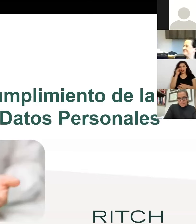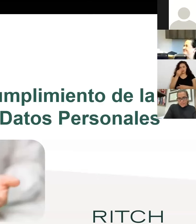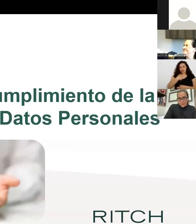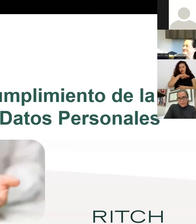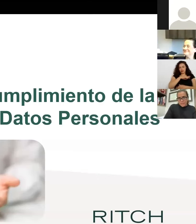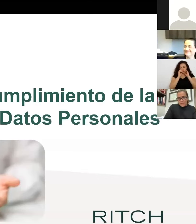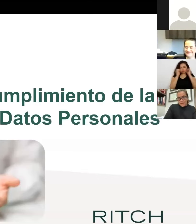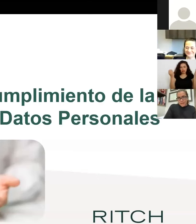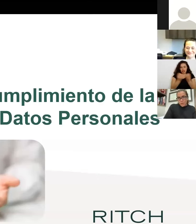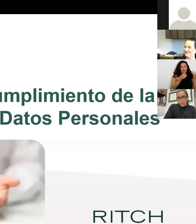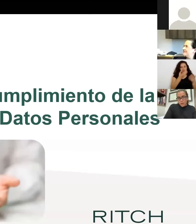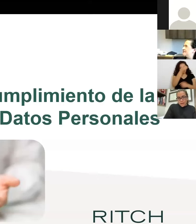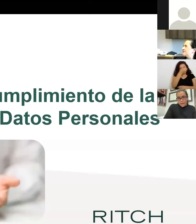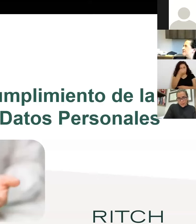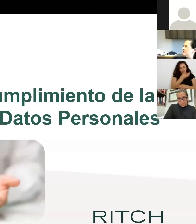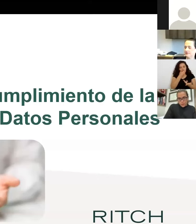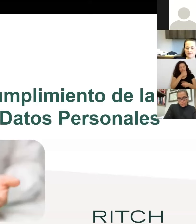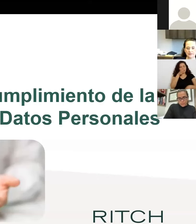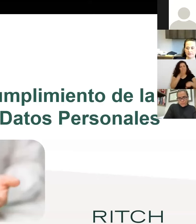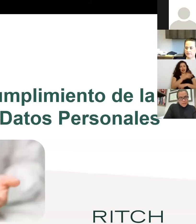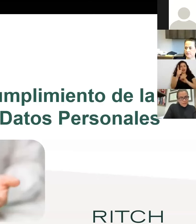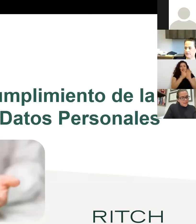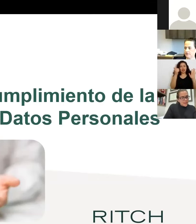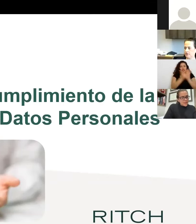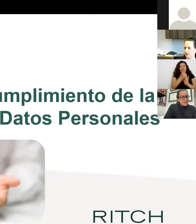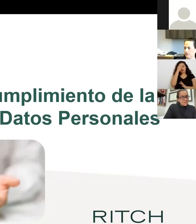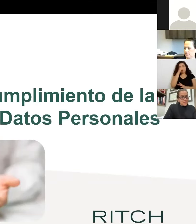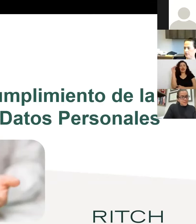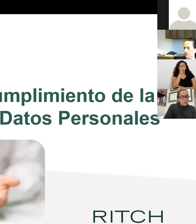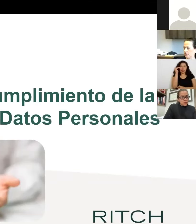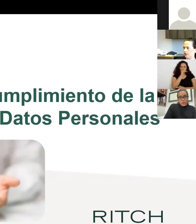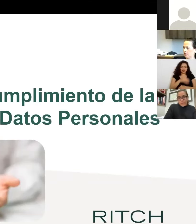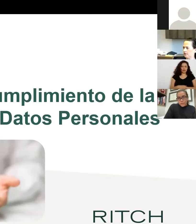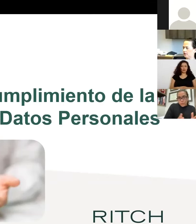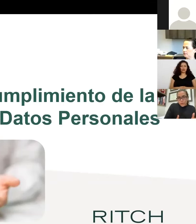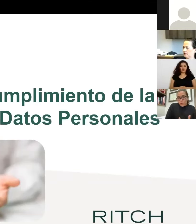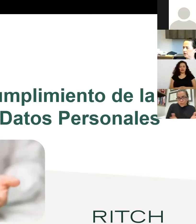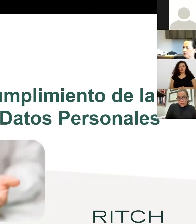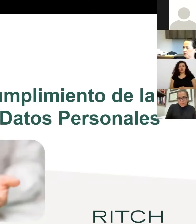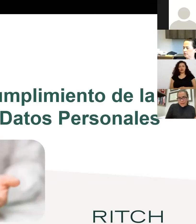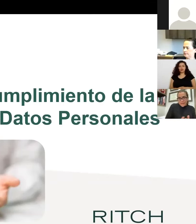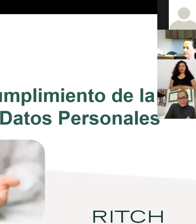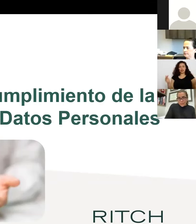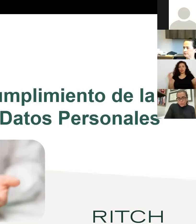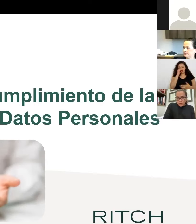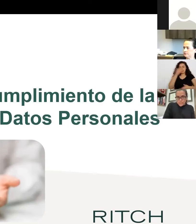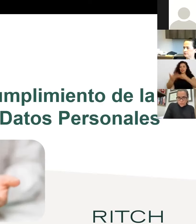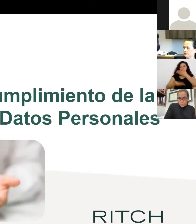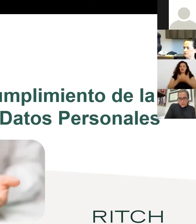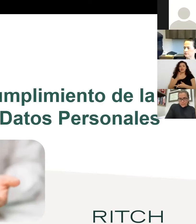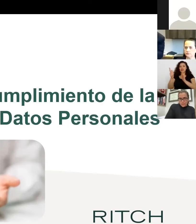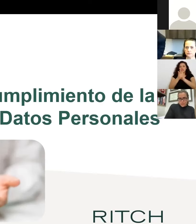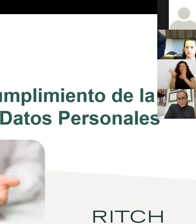gestionar y administrar labor legal pro bono. En ese sentido, ¿no? Entendiendo el pro bono como servicios legales gratuitos hacia